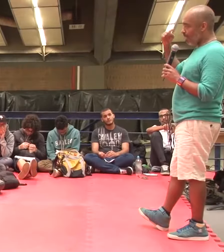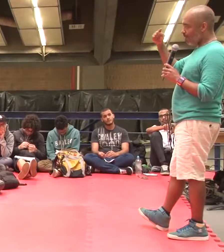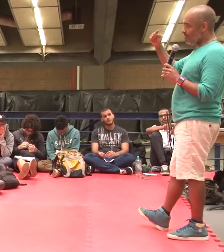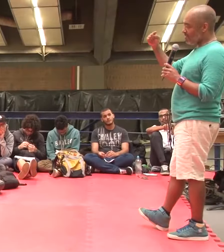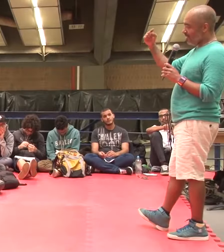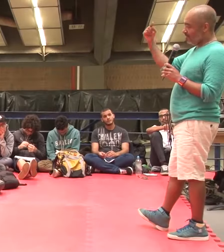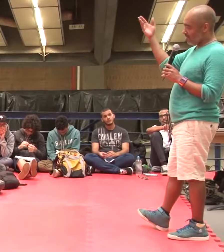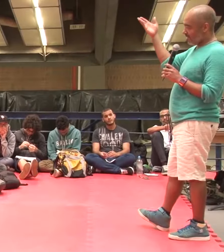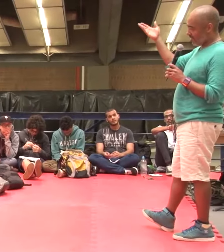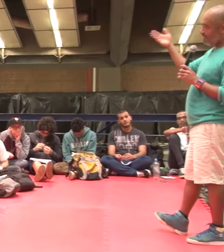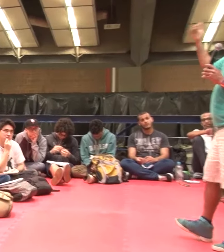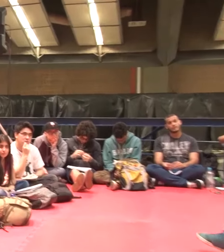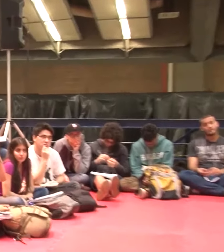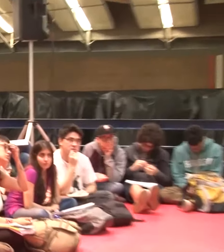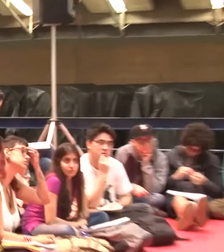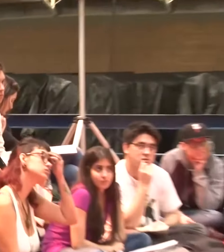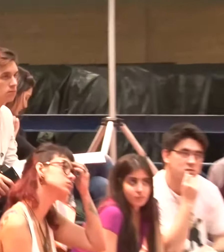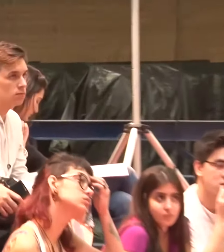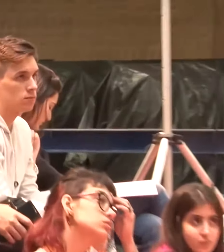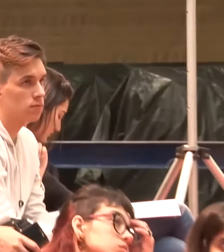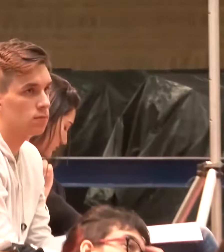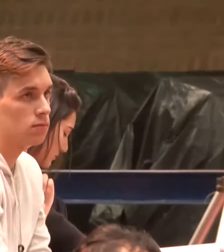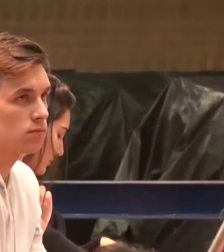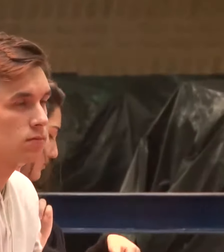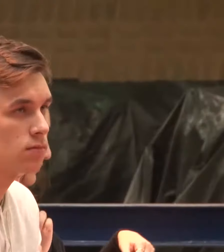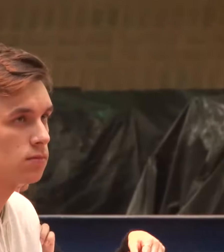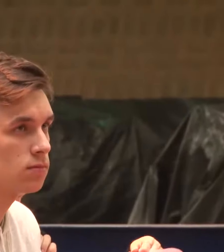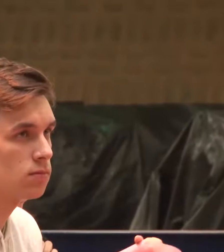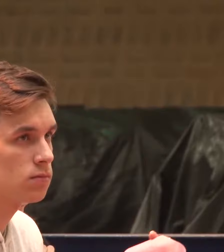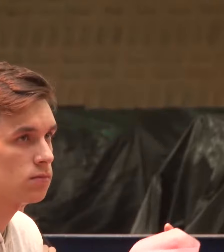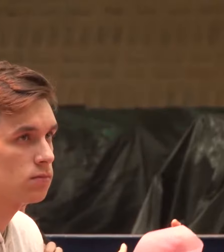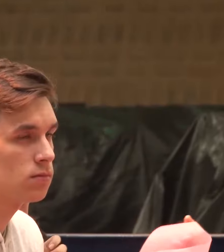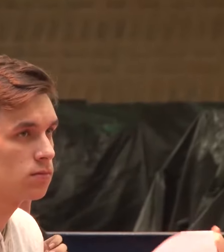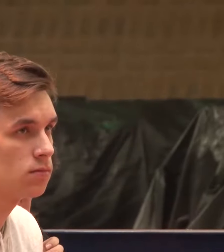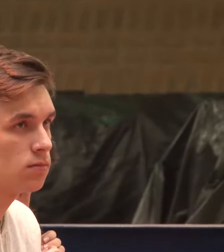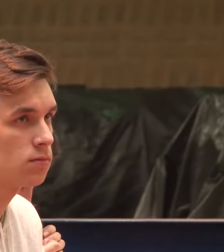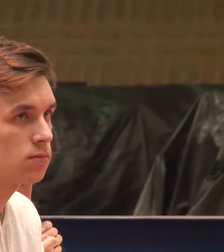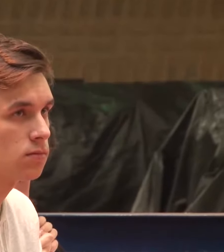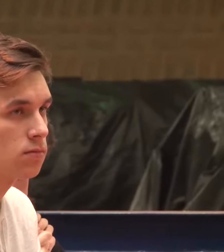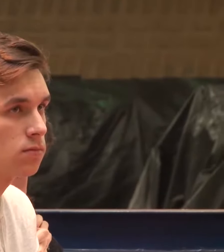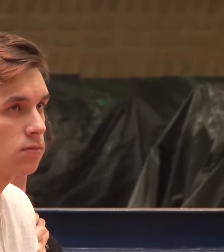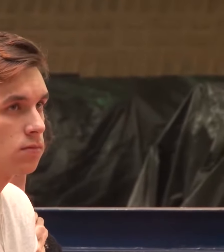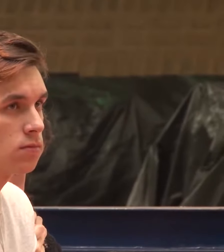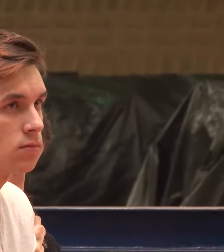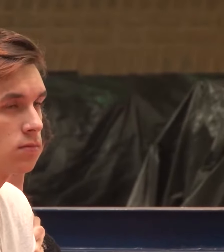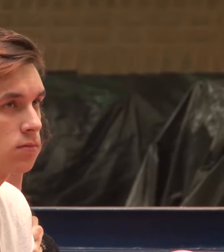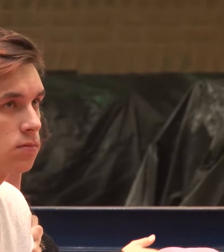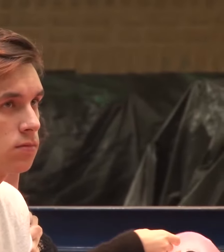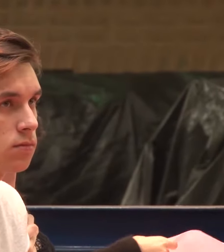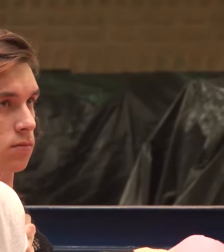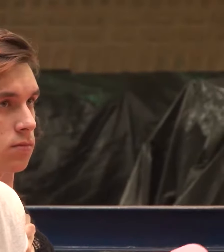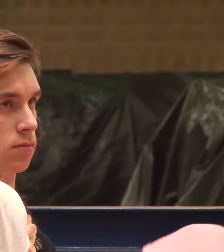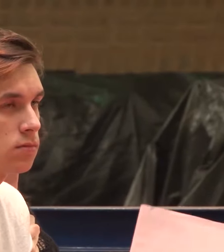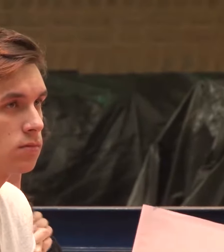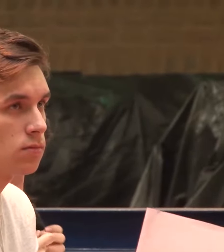A própria condição de filha única, de uma mãe solteira, criada naquele, apontaria